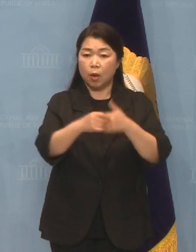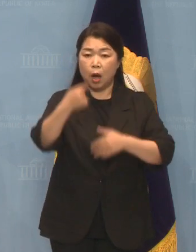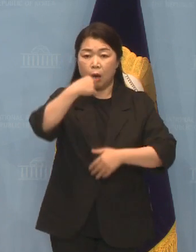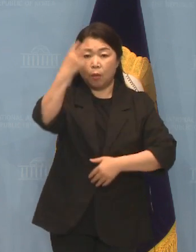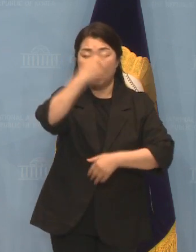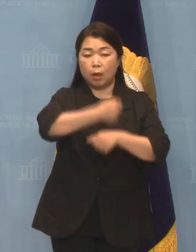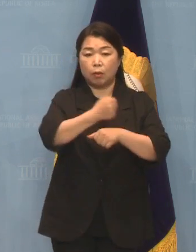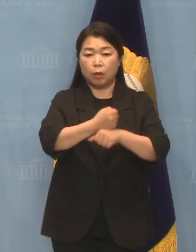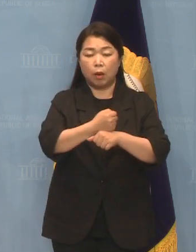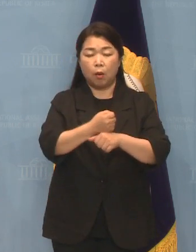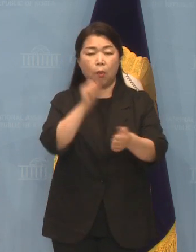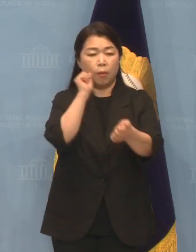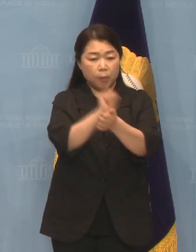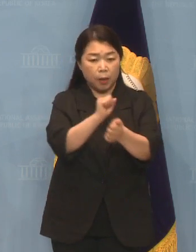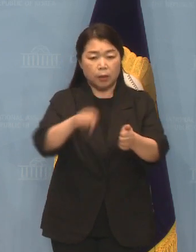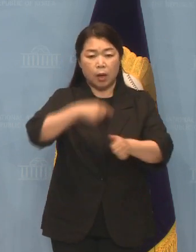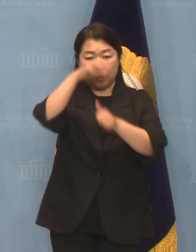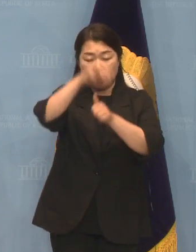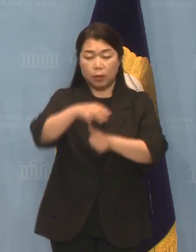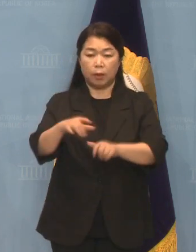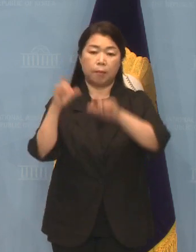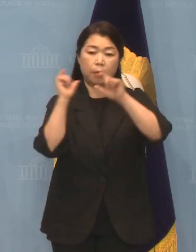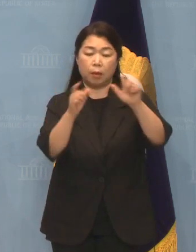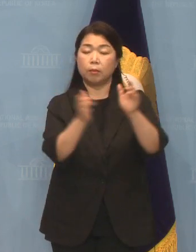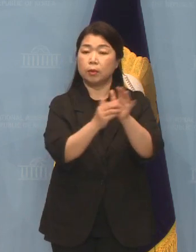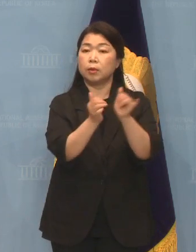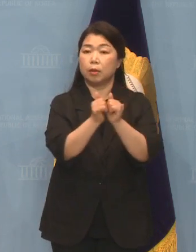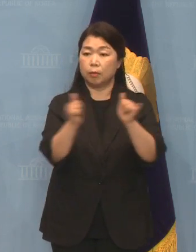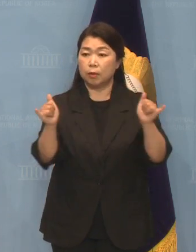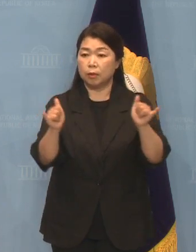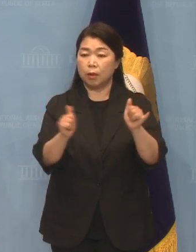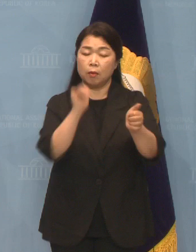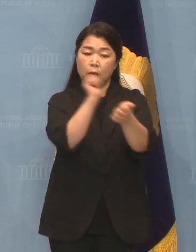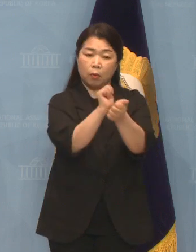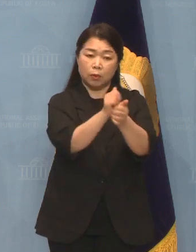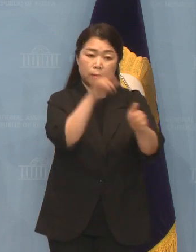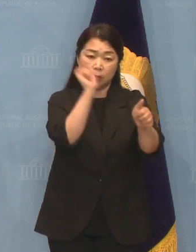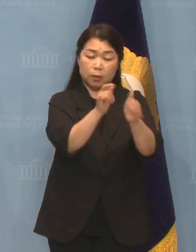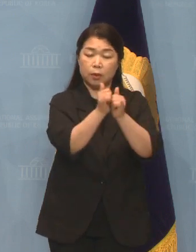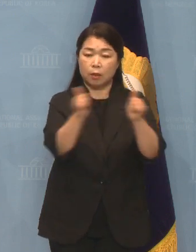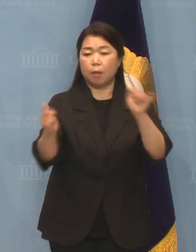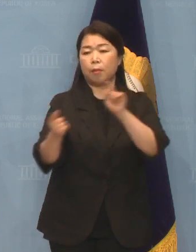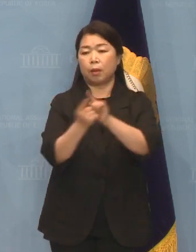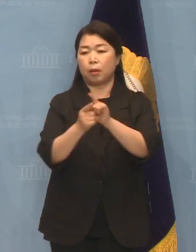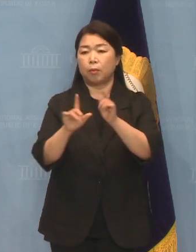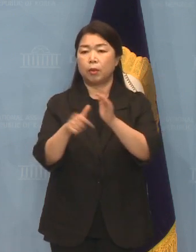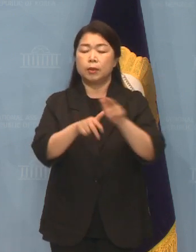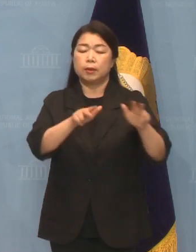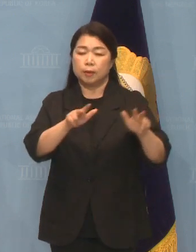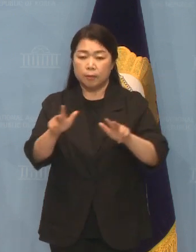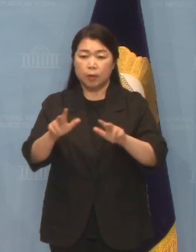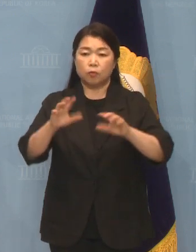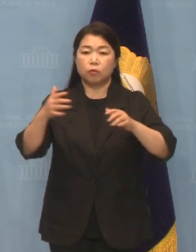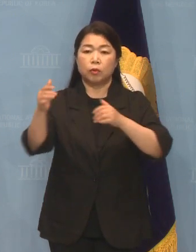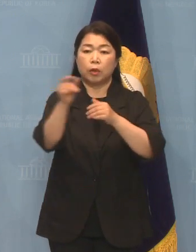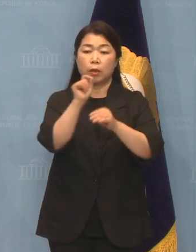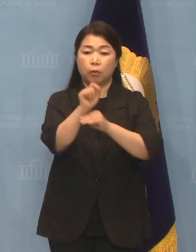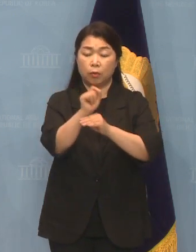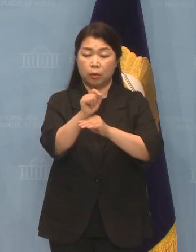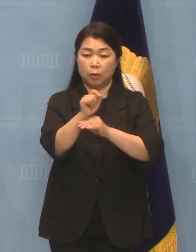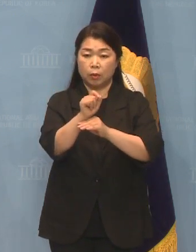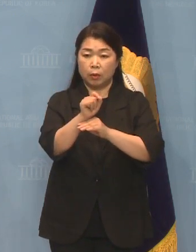선별검사나 확진, 자가격리 판정을 받은 경우 확진자와 접촉한 경우에는 즉시 국회